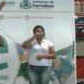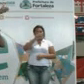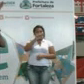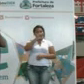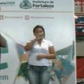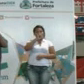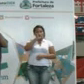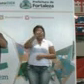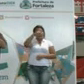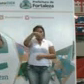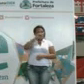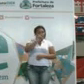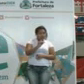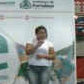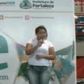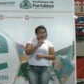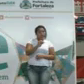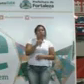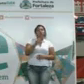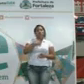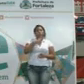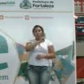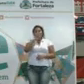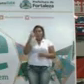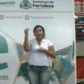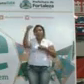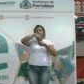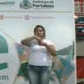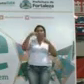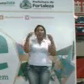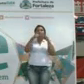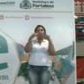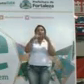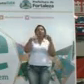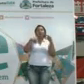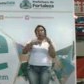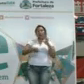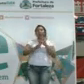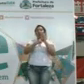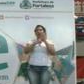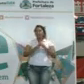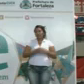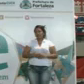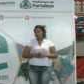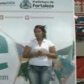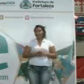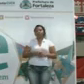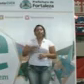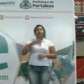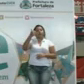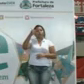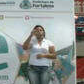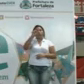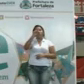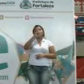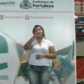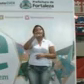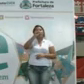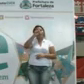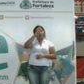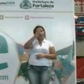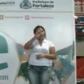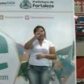contar as sílabas: Olavo Braz Martins dos Guimarães Parnasilac, tem 12 sílabas